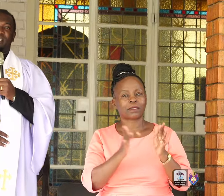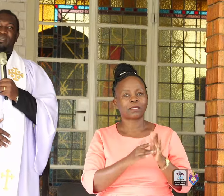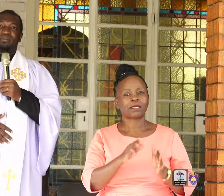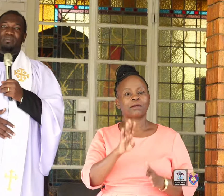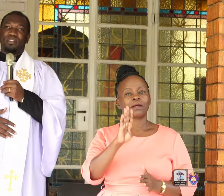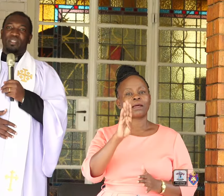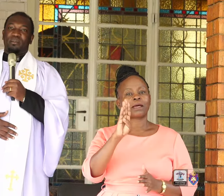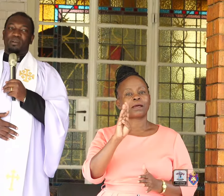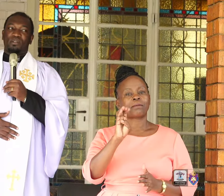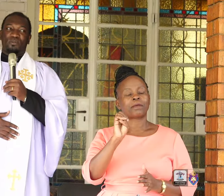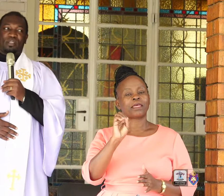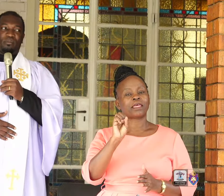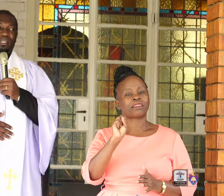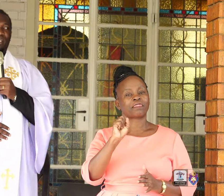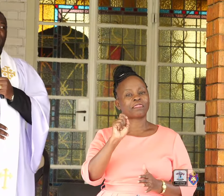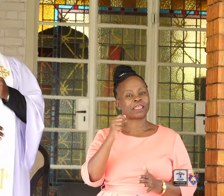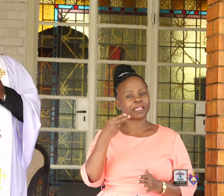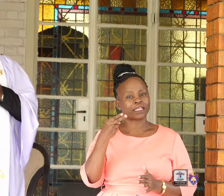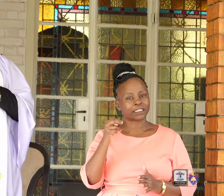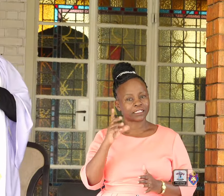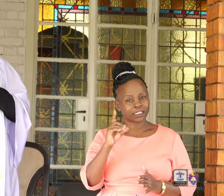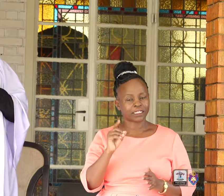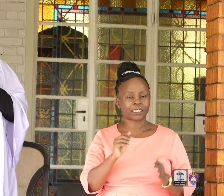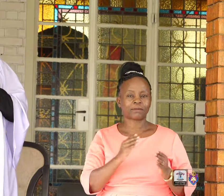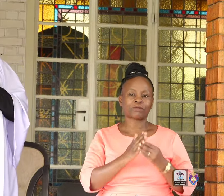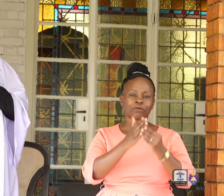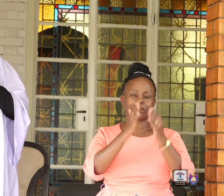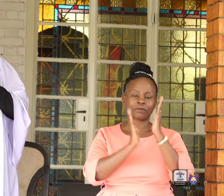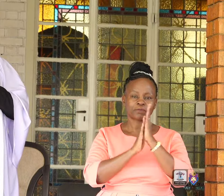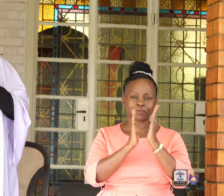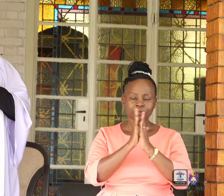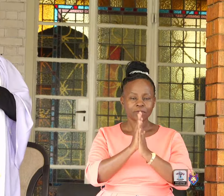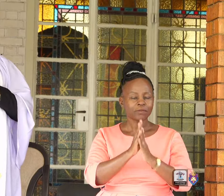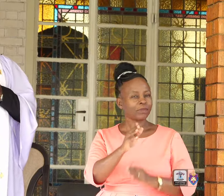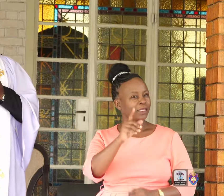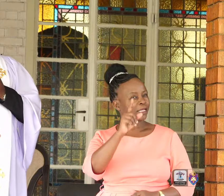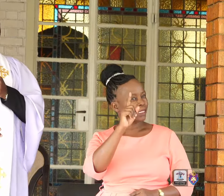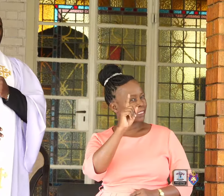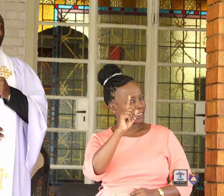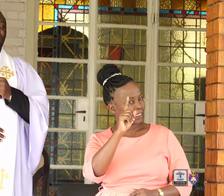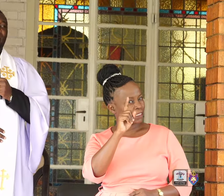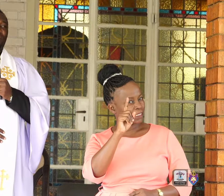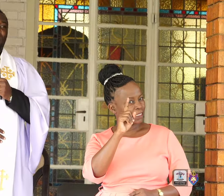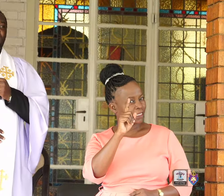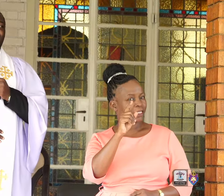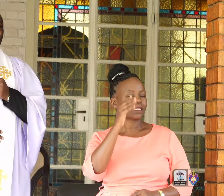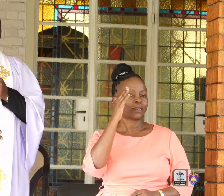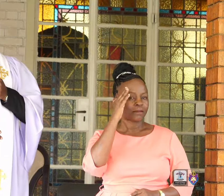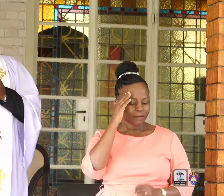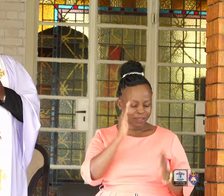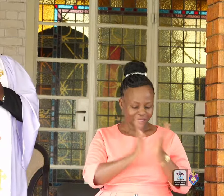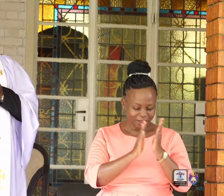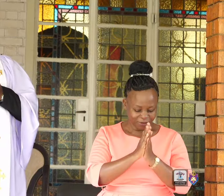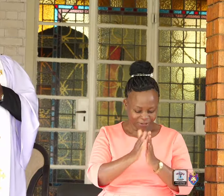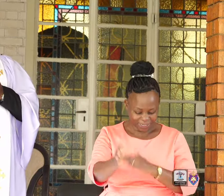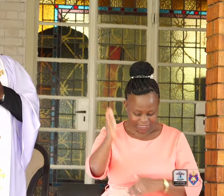Bethesda batukulembere mu ttendo didi. Bolye bamanyi tutendereze